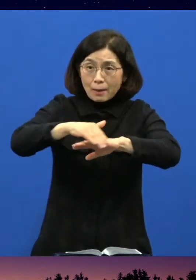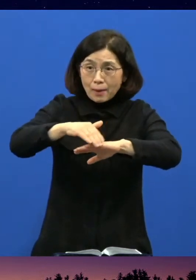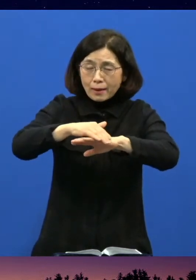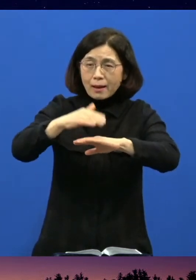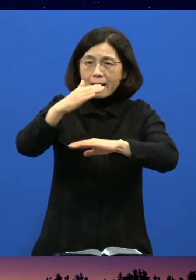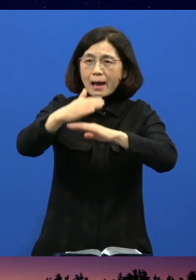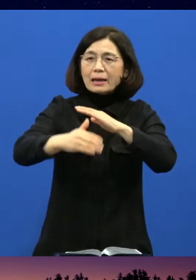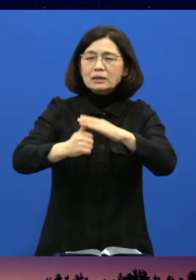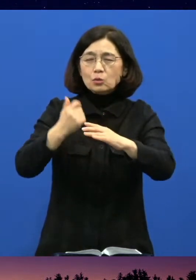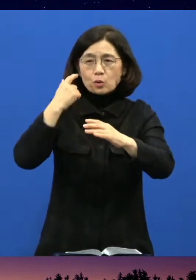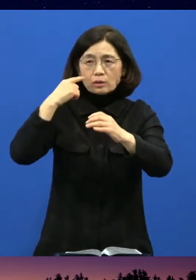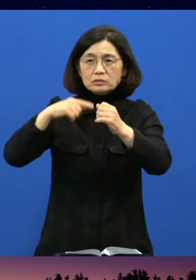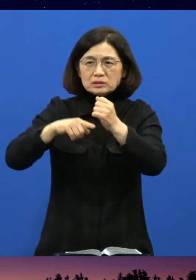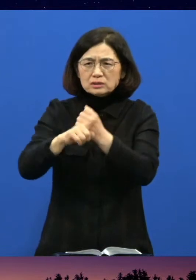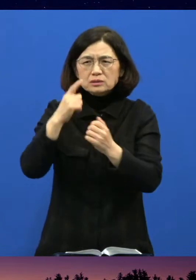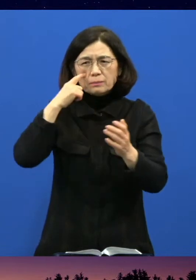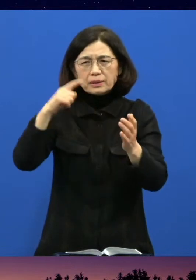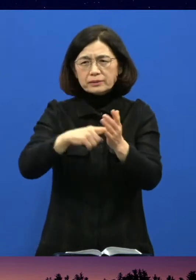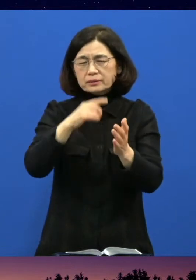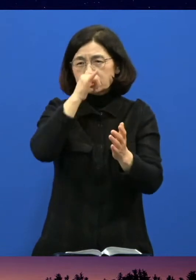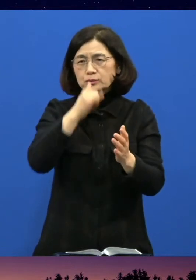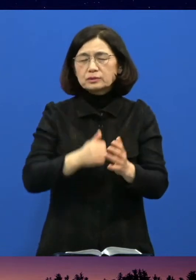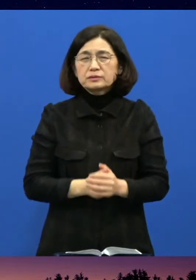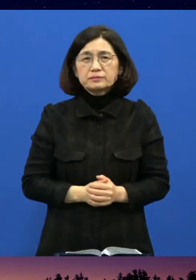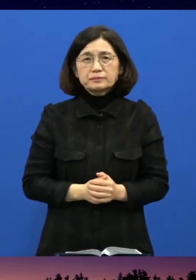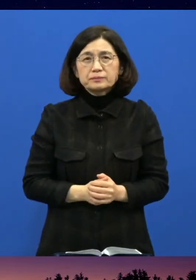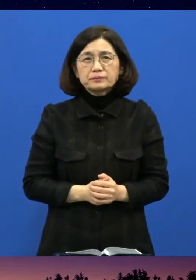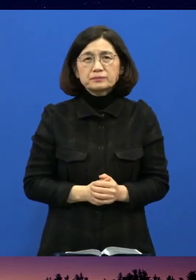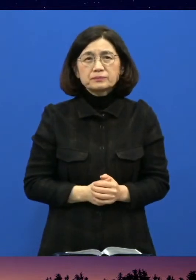기다리고 기다리는 그 사이에서 수없는 일들이 난다.